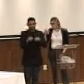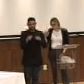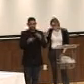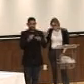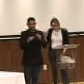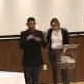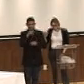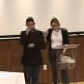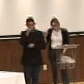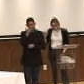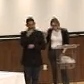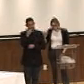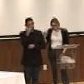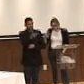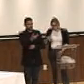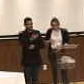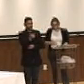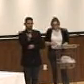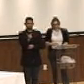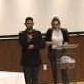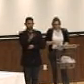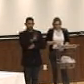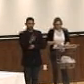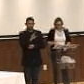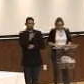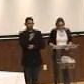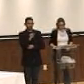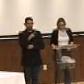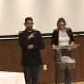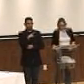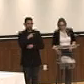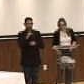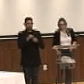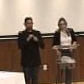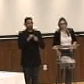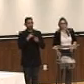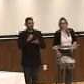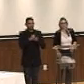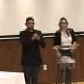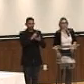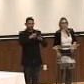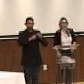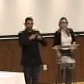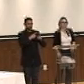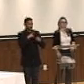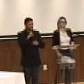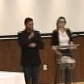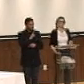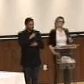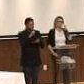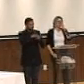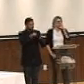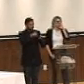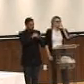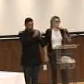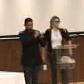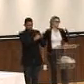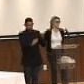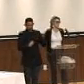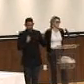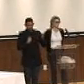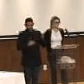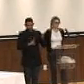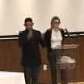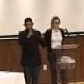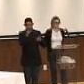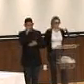como o senhor colocou. Na verdade, eu uso para mitigar os conflitos. Nós temos aqui a ata dos servidores que ficaram esperando